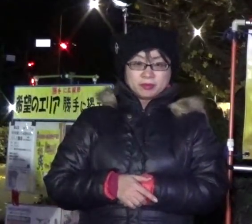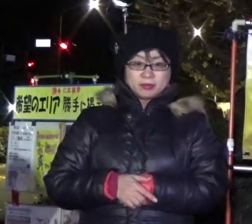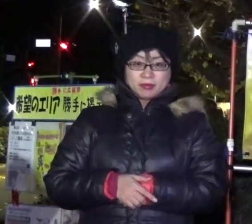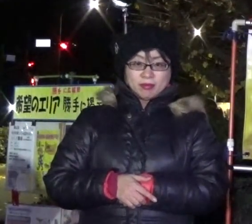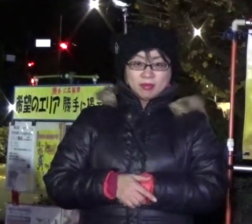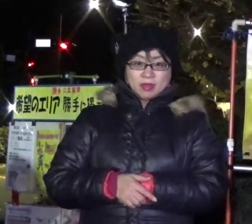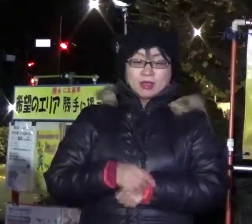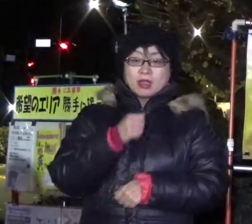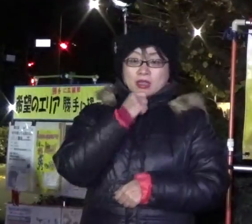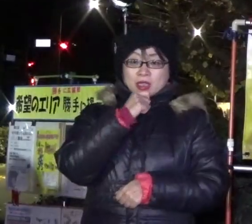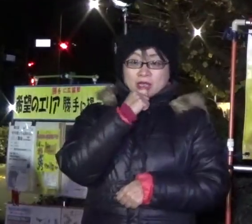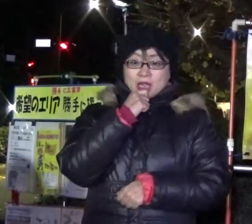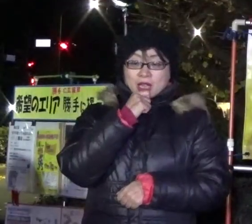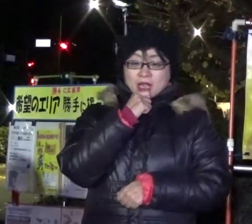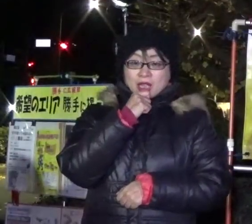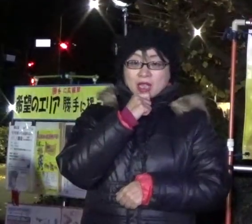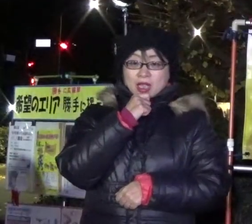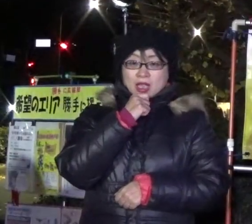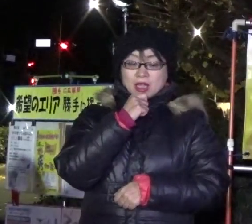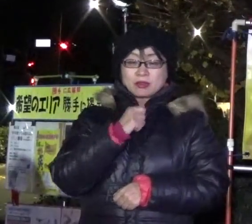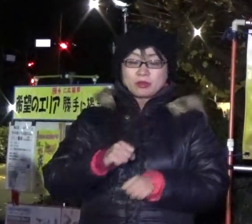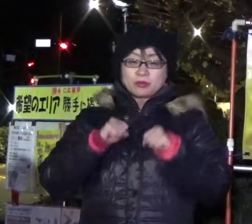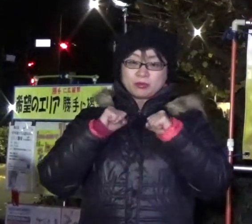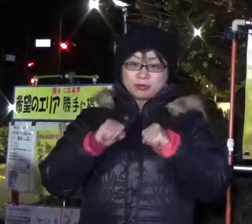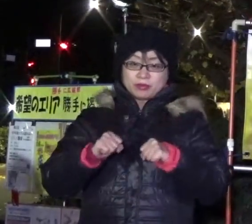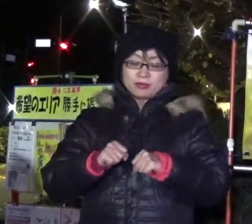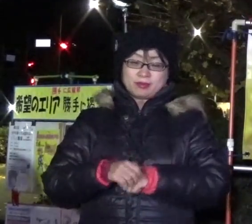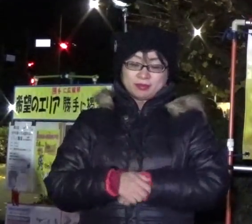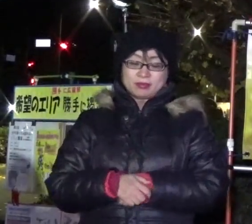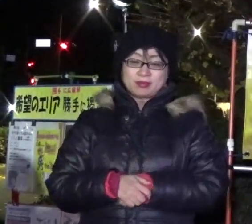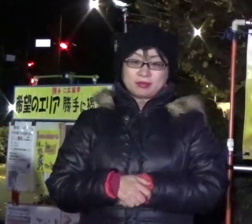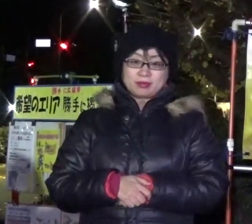リレートークを一応計画しておりますので、